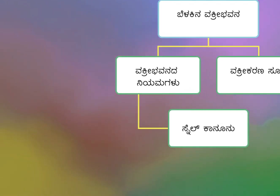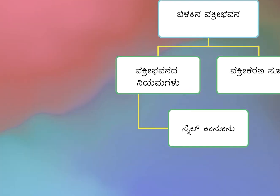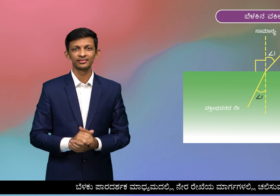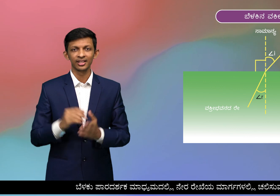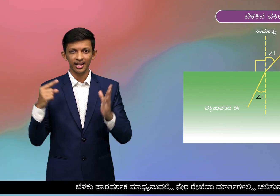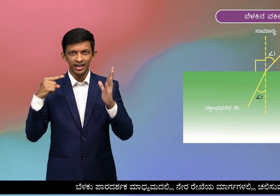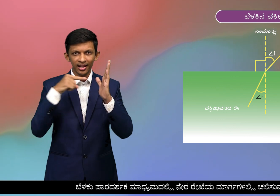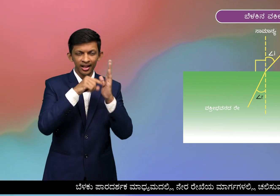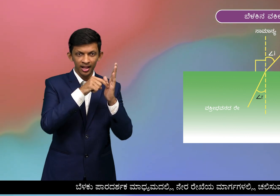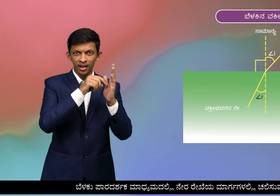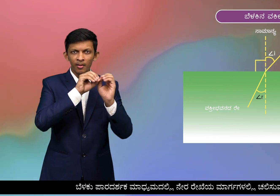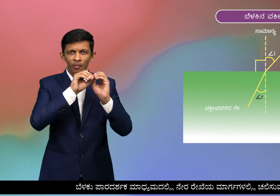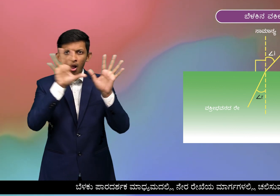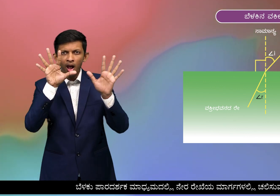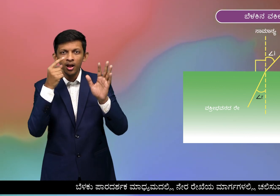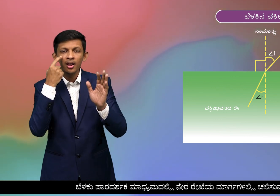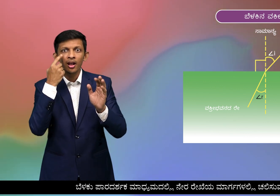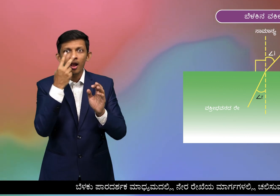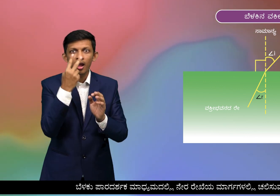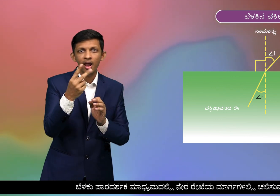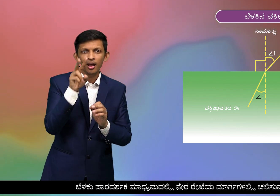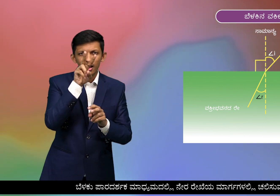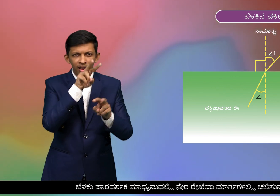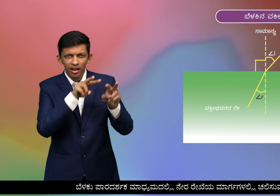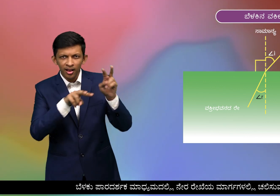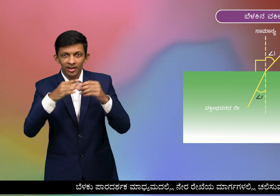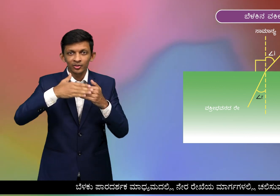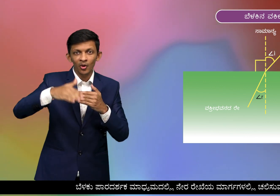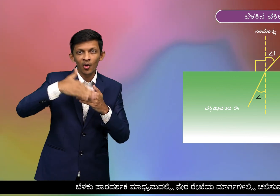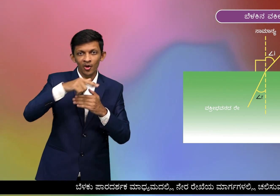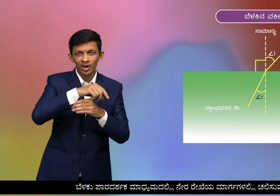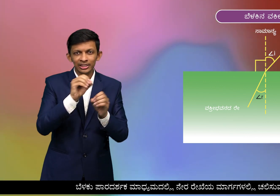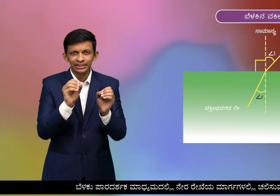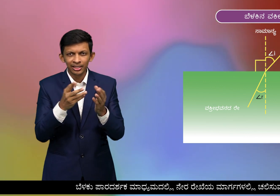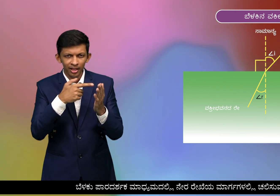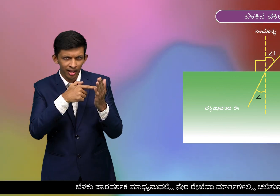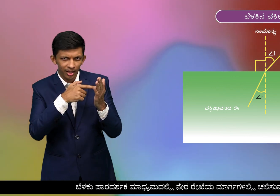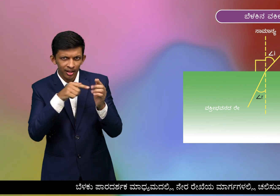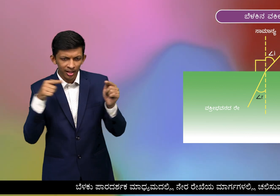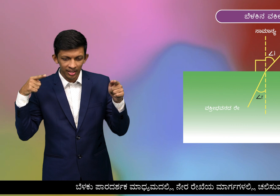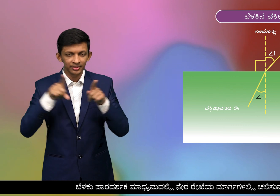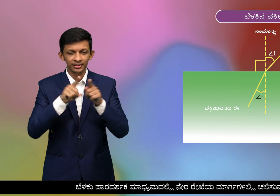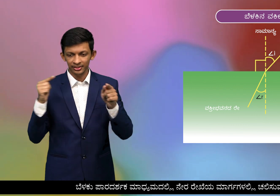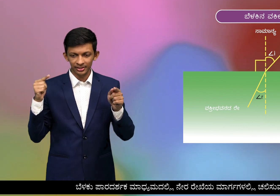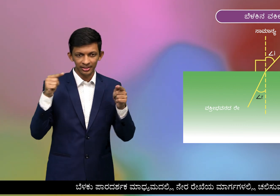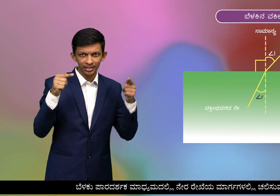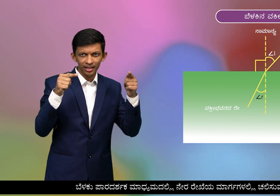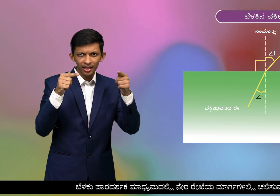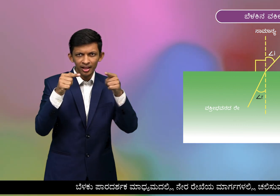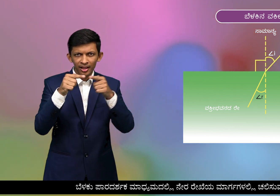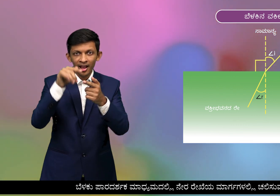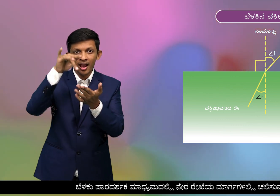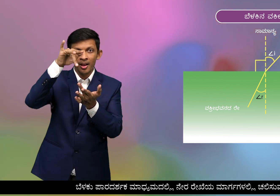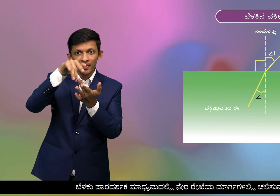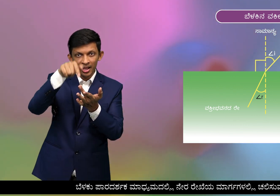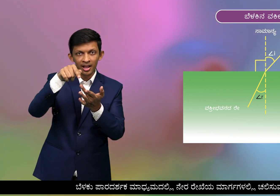ಬಿಳಕು ಪಾರದರ್ಷಕ ಮಾಧ್ಯಮದಲ್ಲಿ ನೇರರೇಕಿಯ ಮಾರ್ಗಗಳಲ್ಲಿ ಚಲಿಸುವಂತೆ ತೋರುತ್ತದೆ